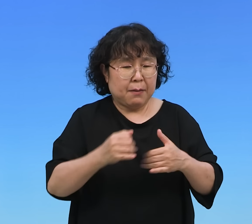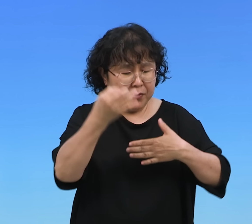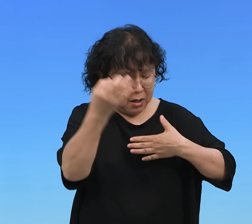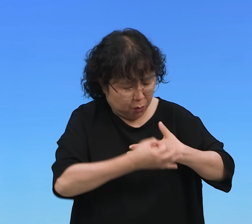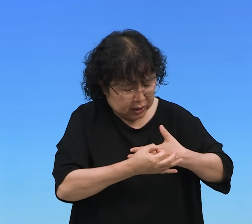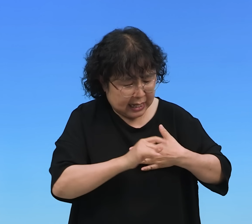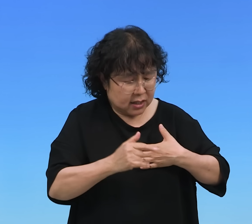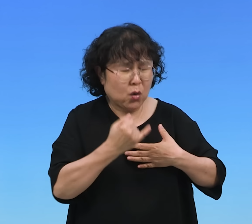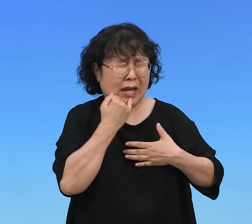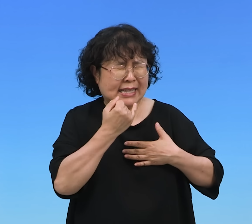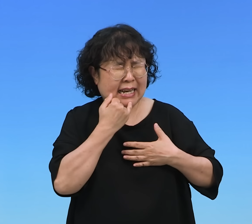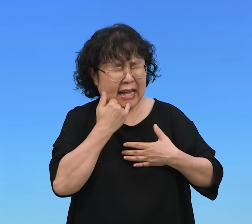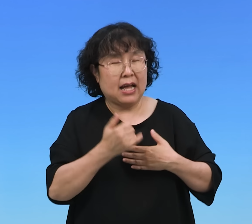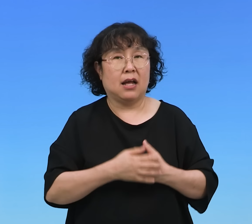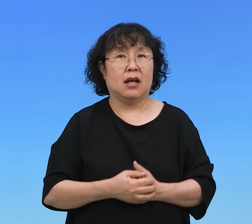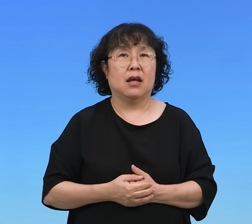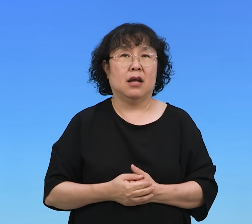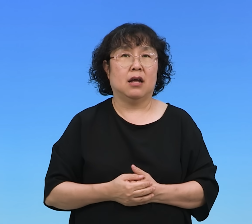큰 문제냐?